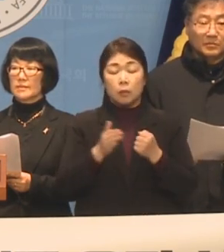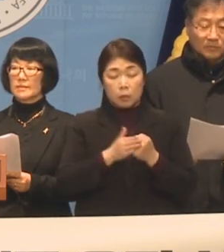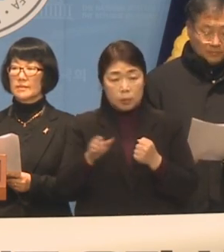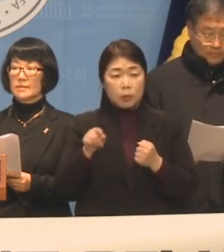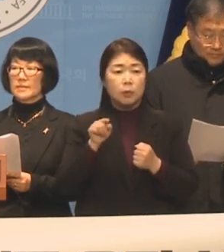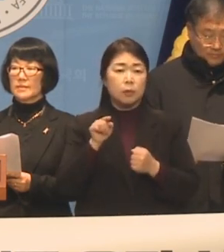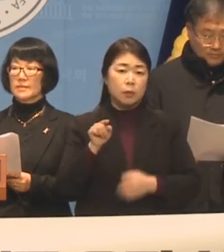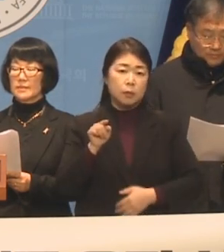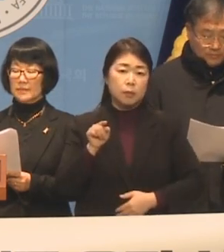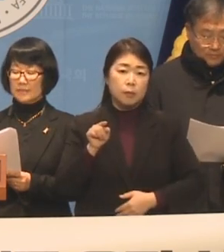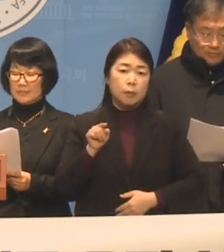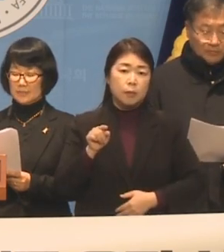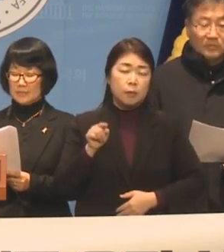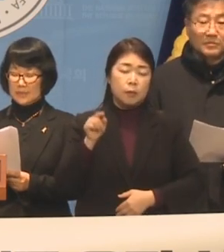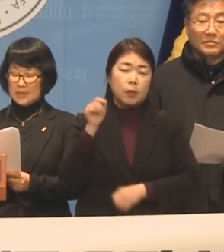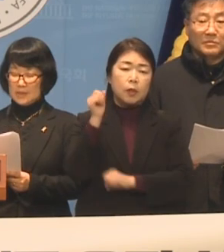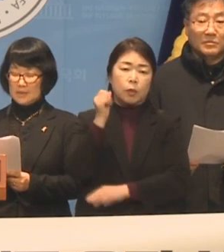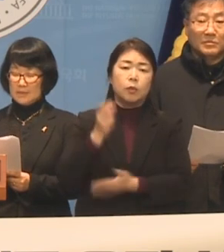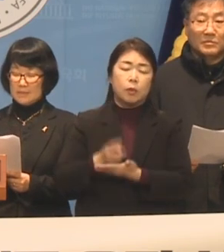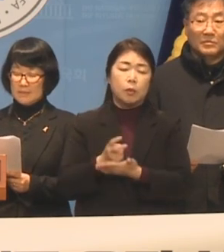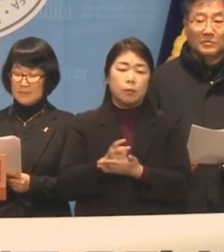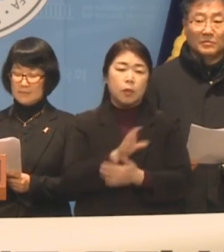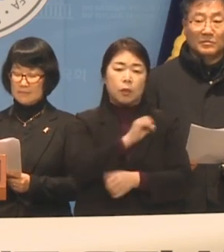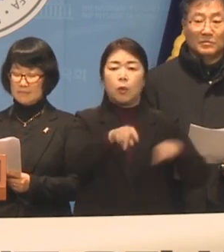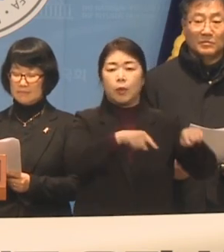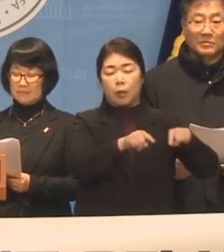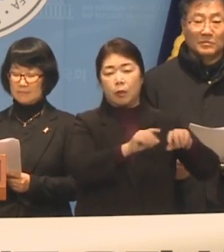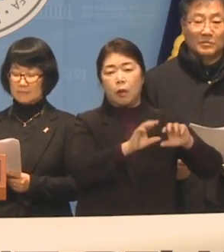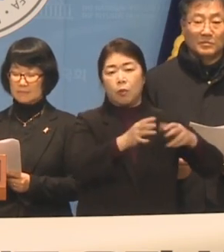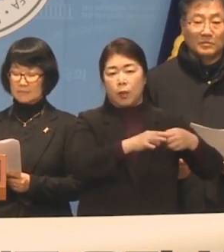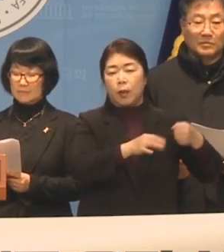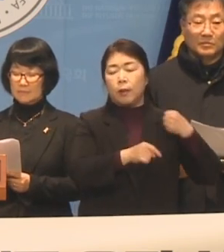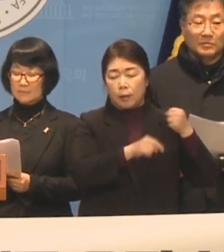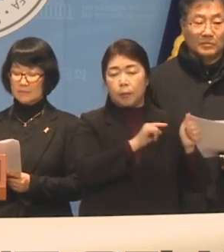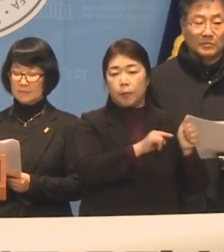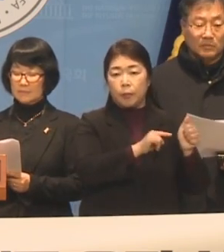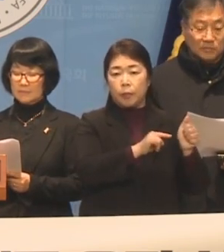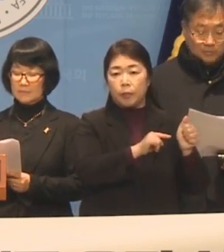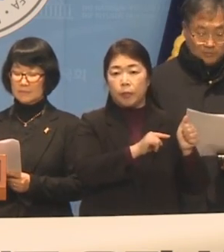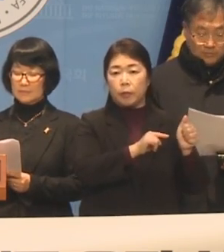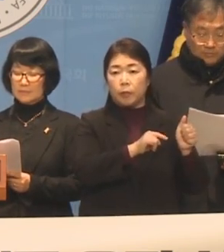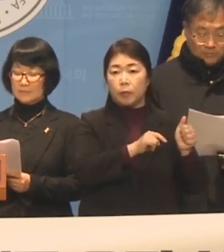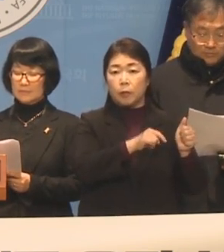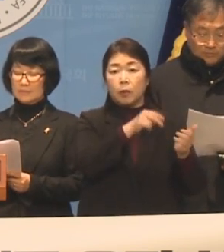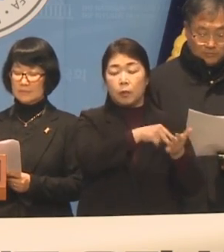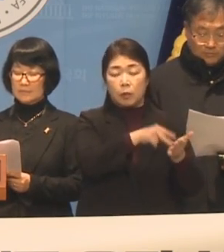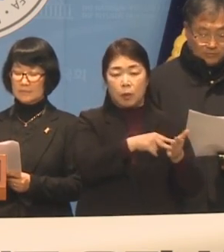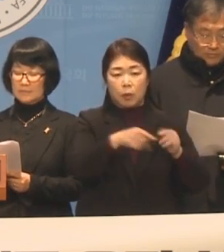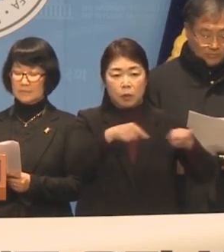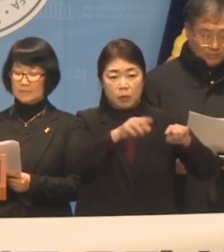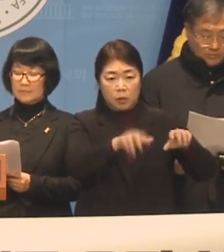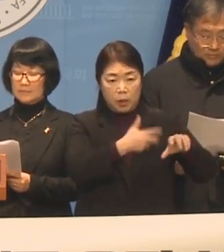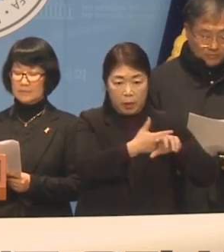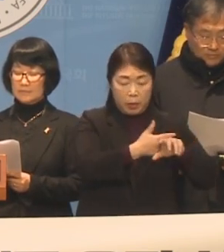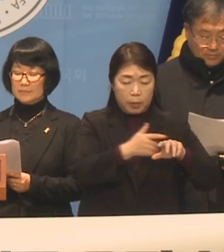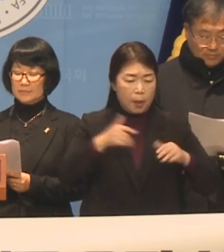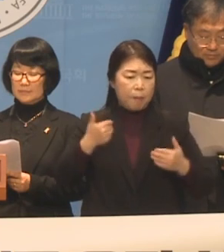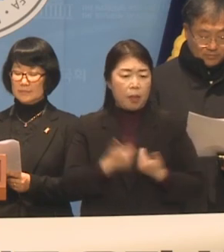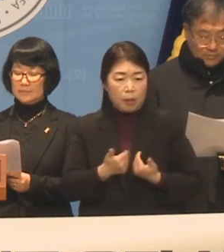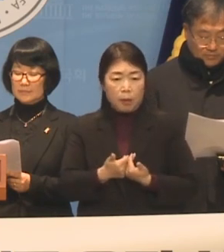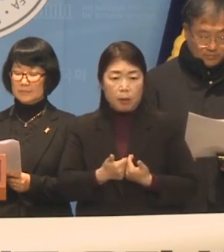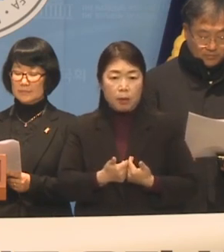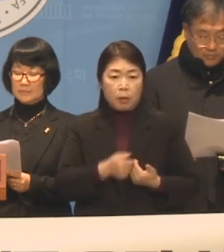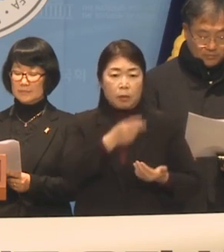전개는 기본적으로 집권여당인 국민의힘 당이 정치개혁에 역행하는